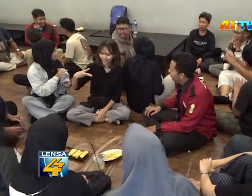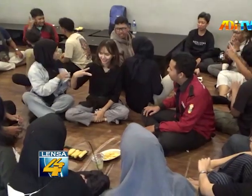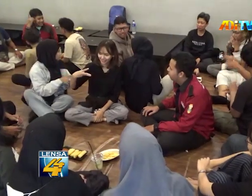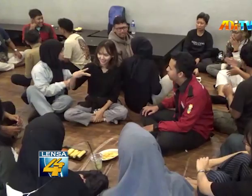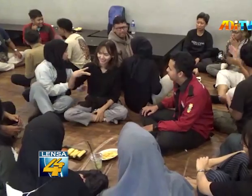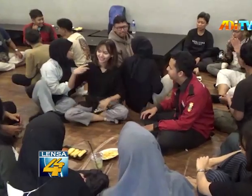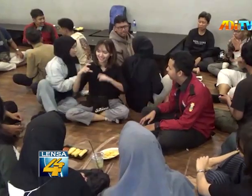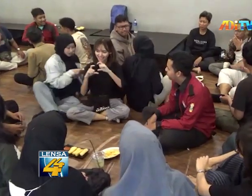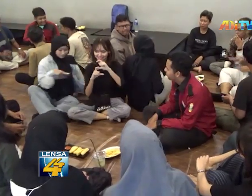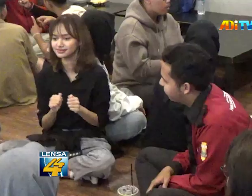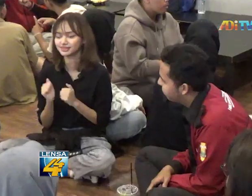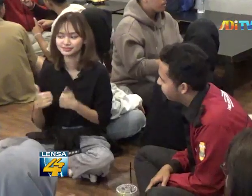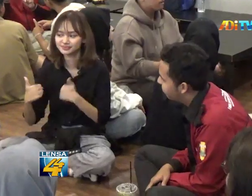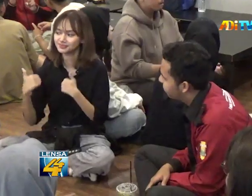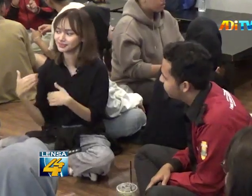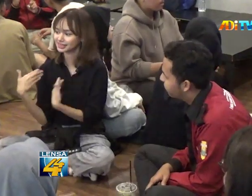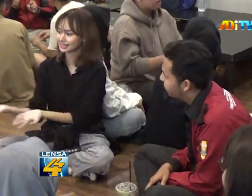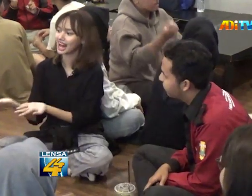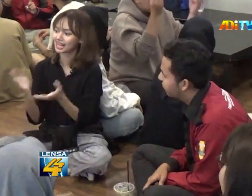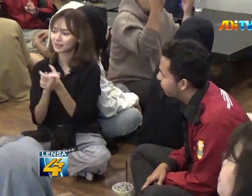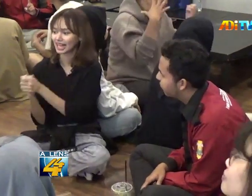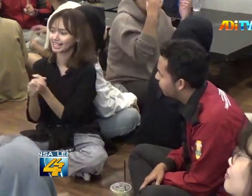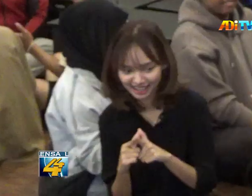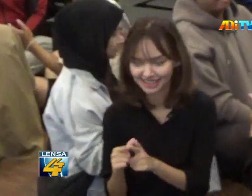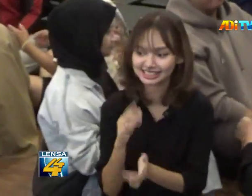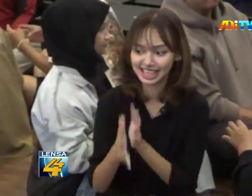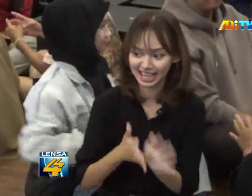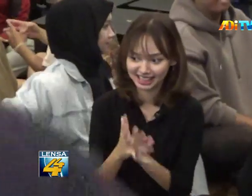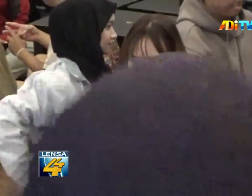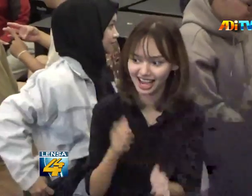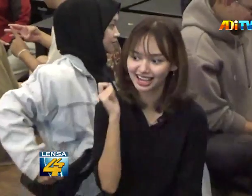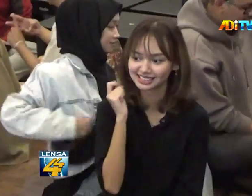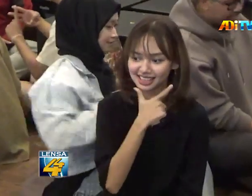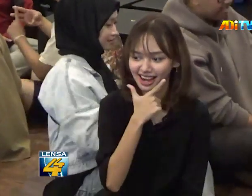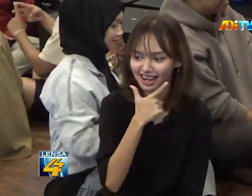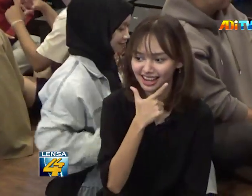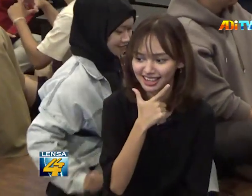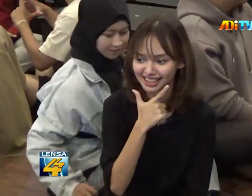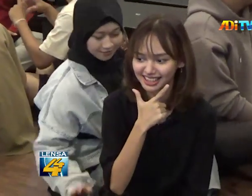Istimewa Yogyakarta Erik Pratama adi TV